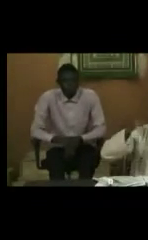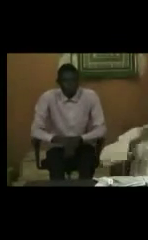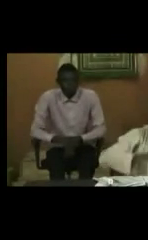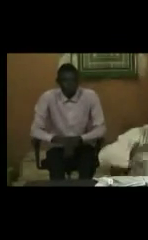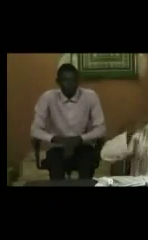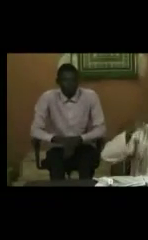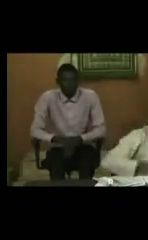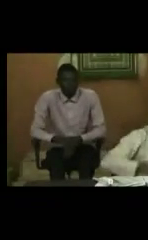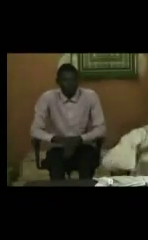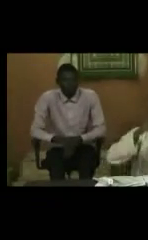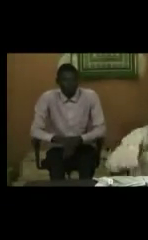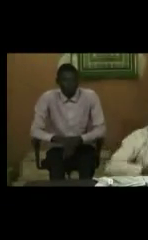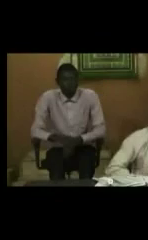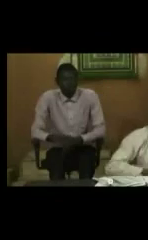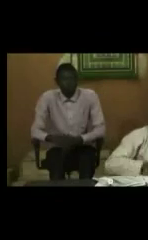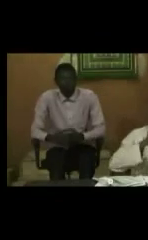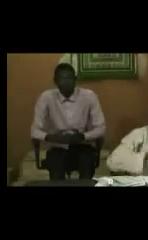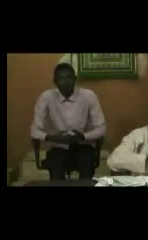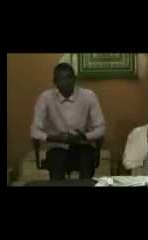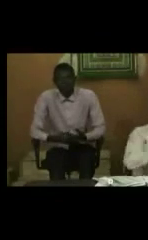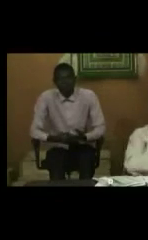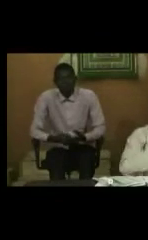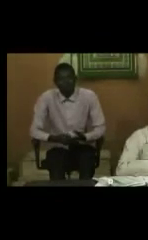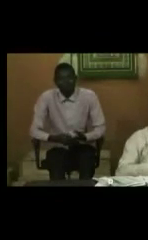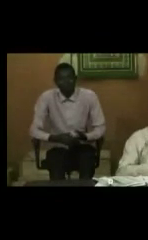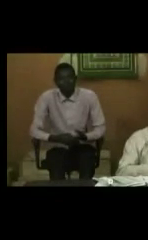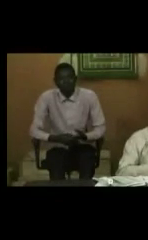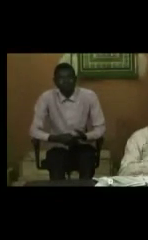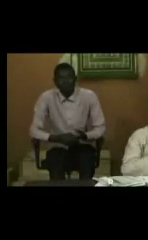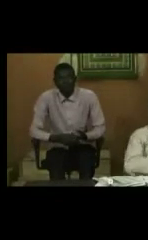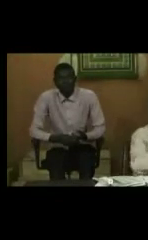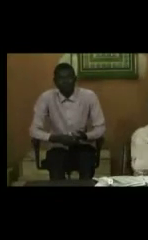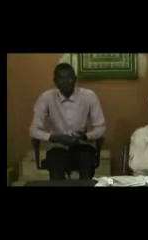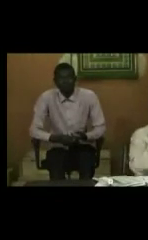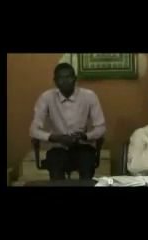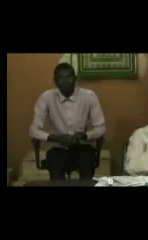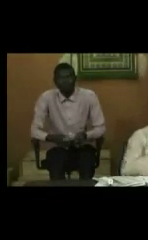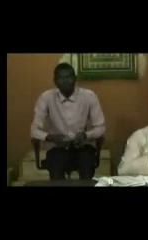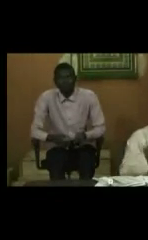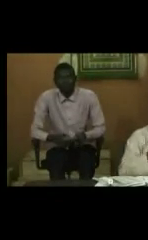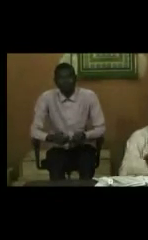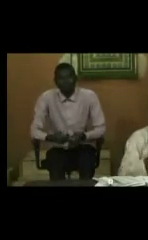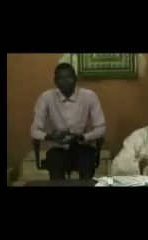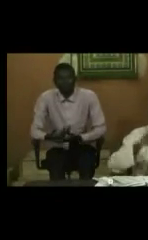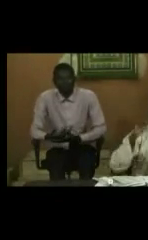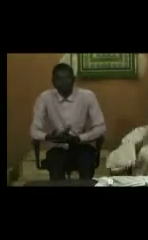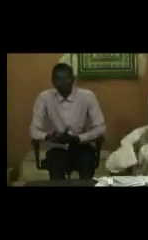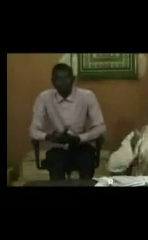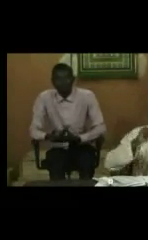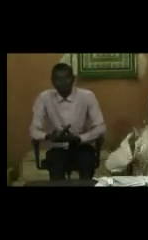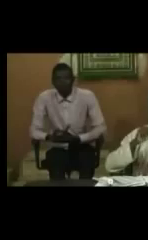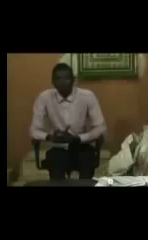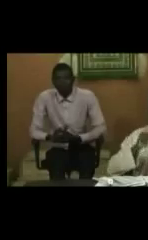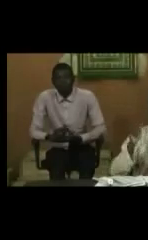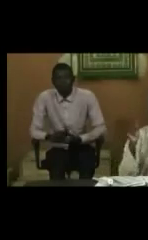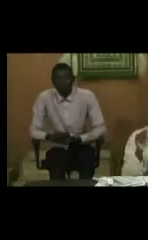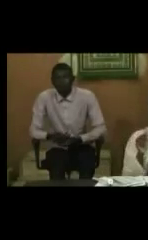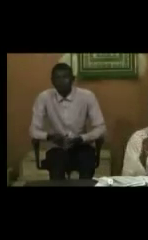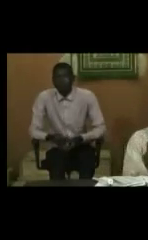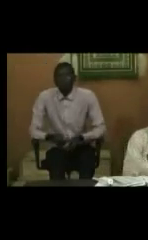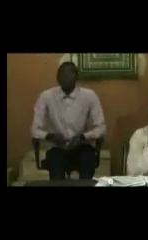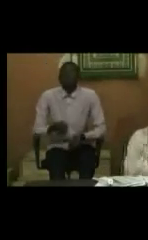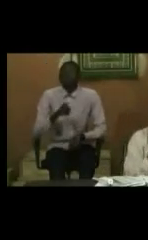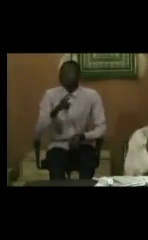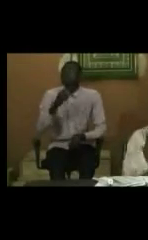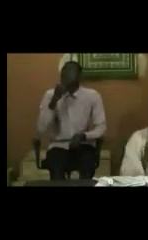àǹkúlì zinabi mínísítà anabi ko fun wa lati je gbogbo eranko Abija